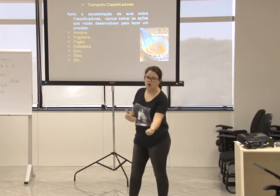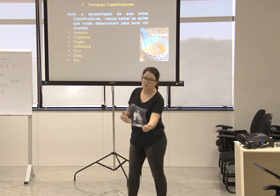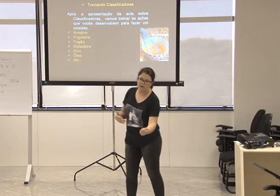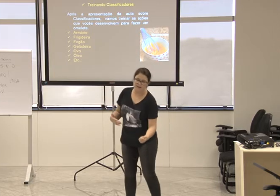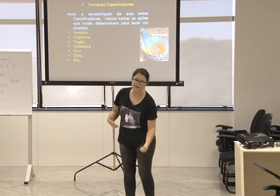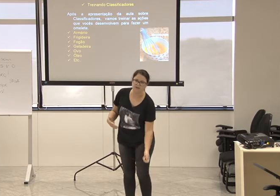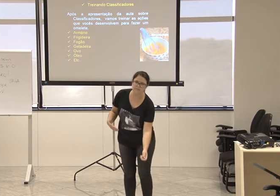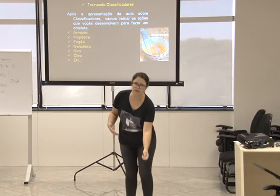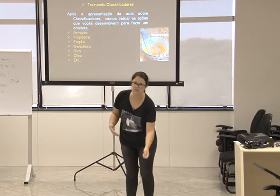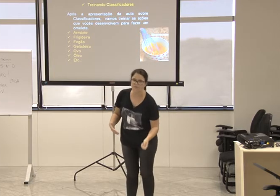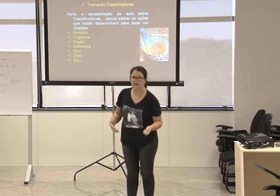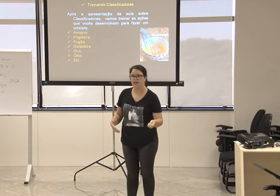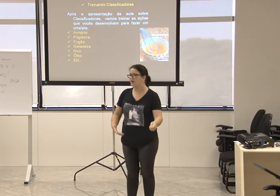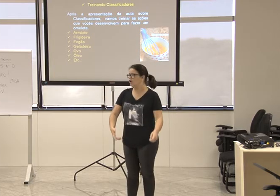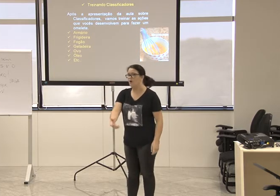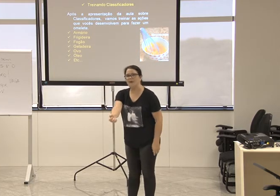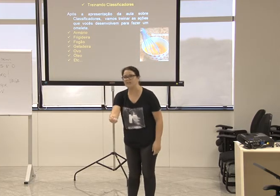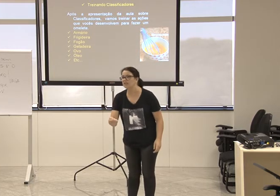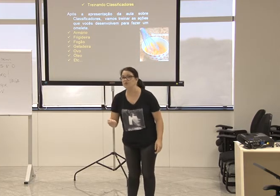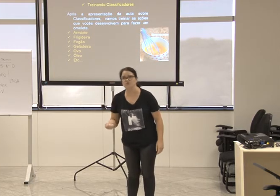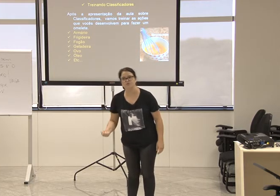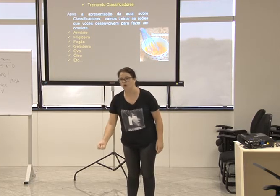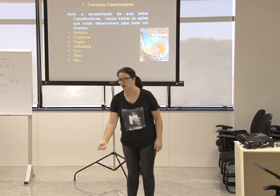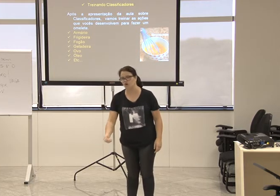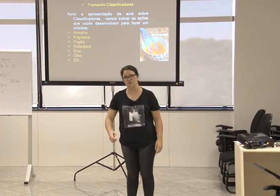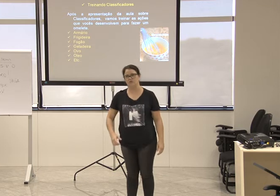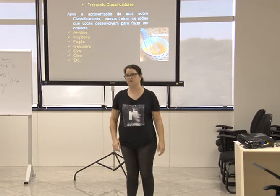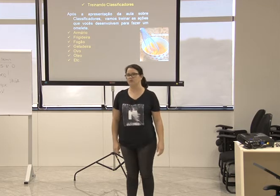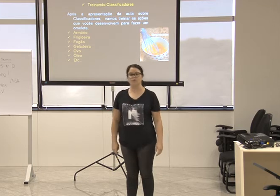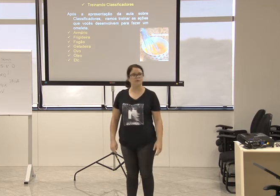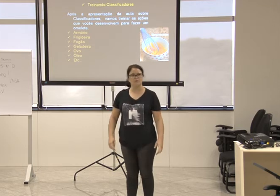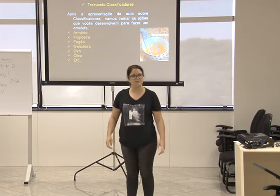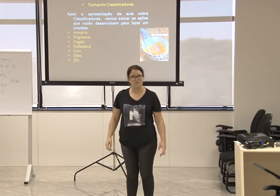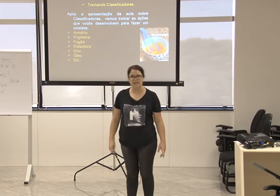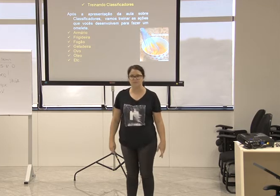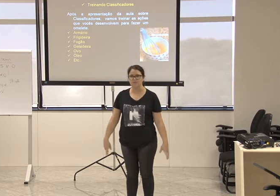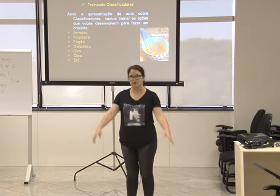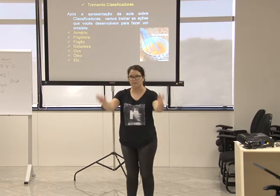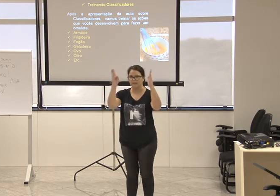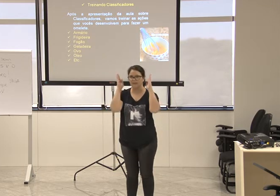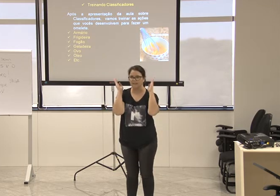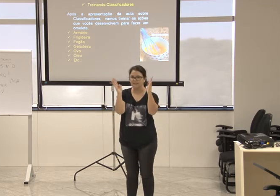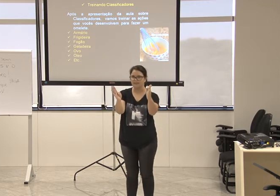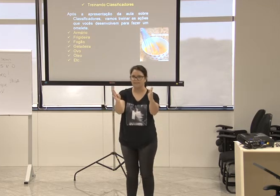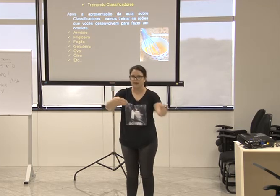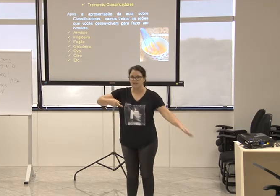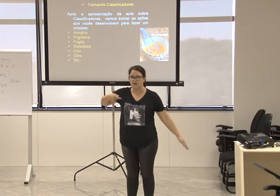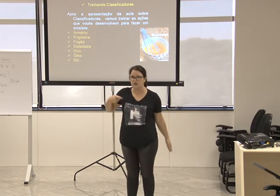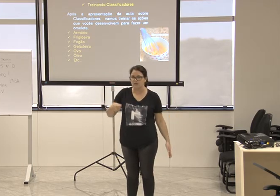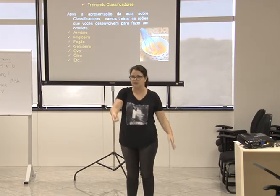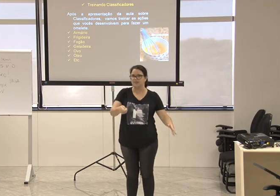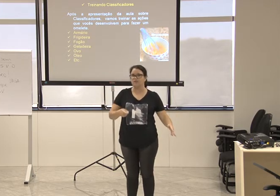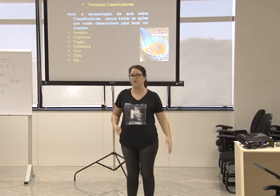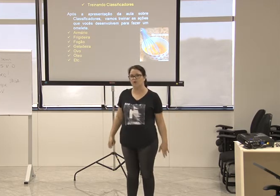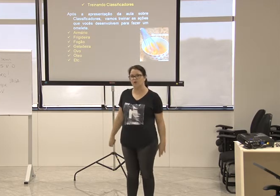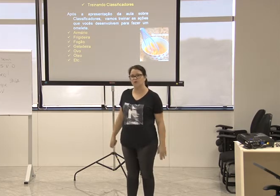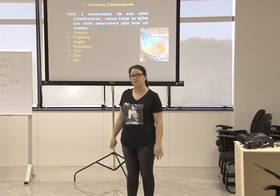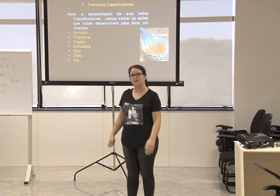o armário aqui embaixo pega. Ou pega dentro do forno. Não tem espaço, porque o meu apartamento é desse tamanho. Você coloca as coisas dentro do forno. São 2 fornos,